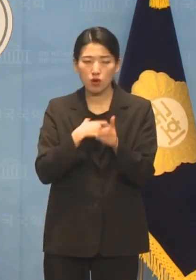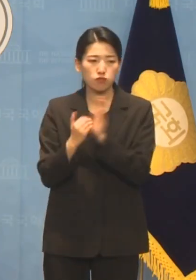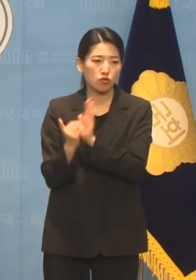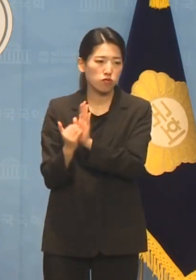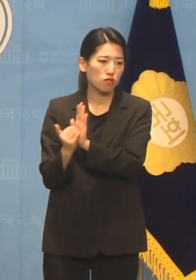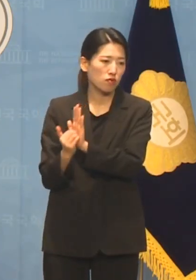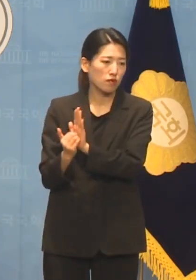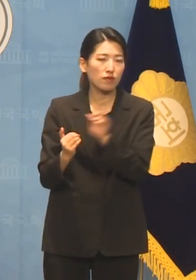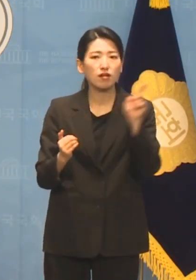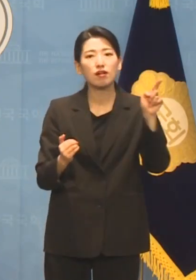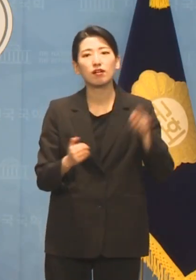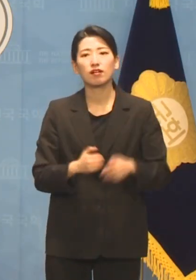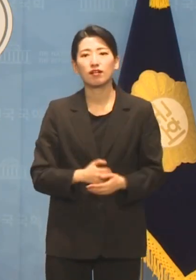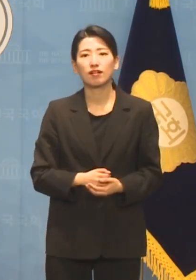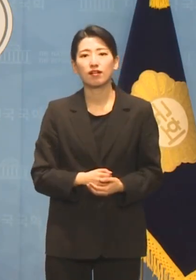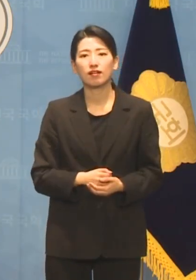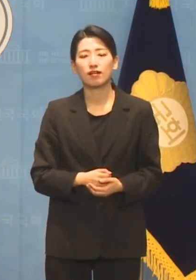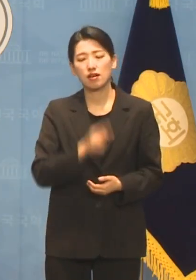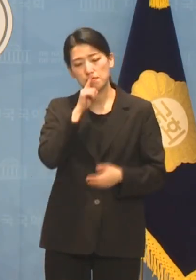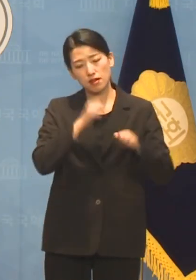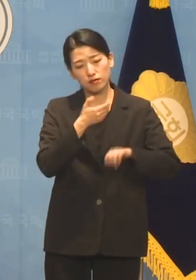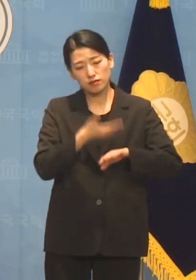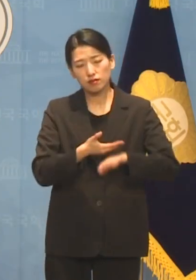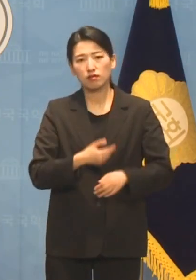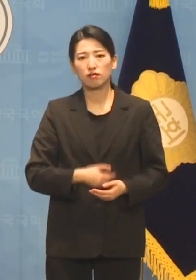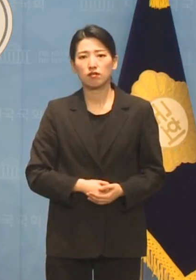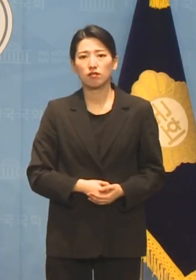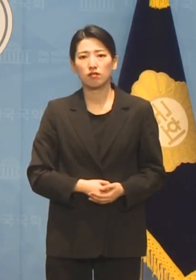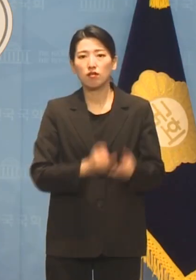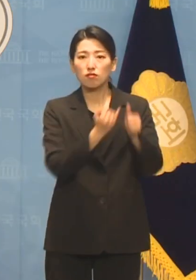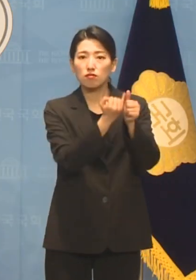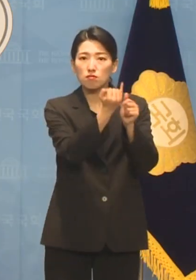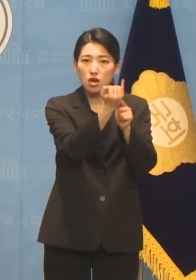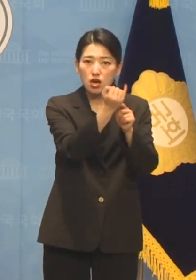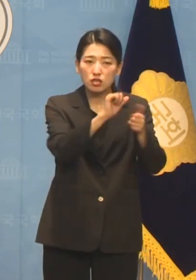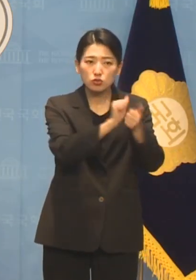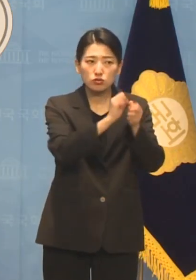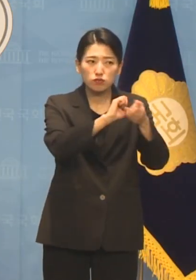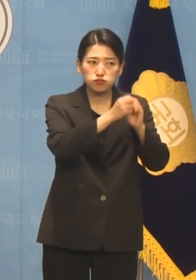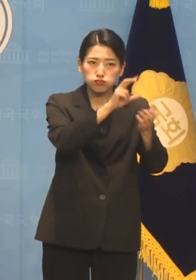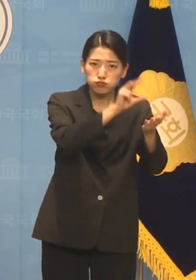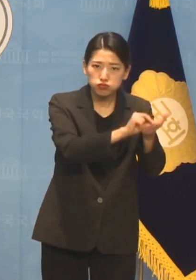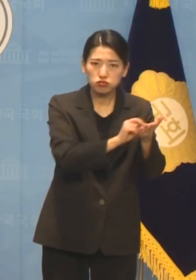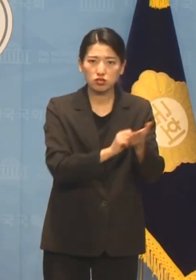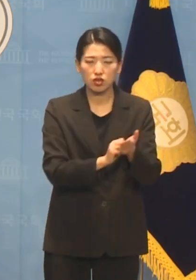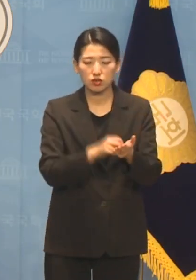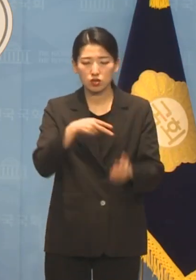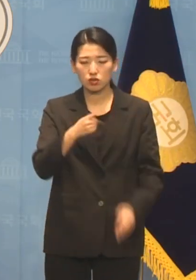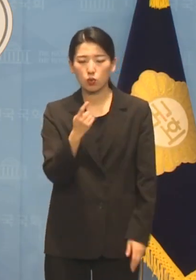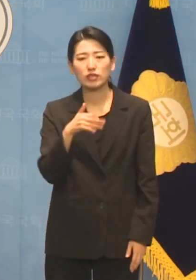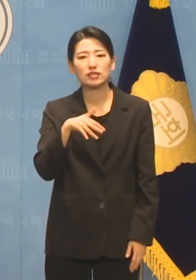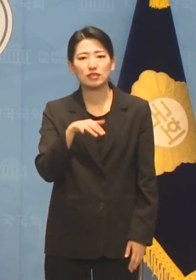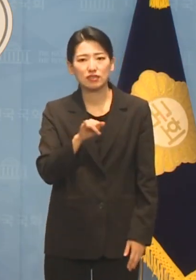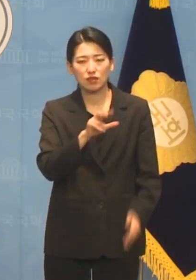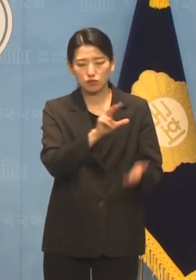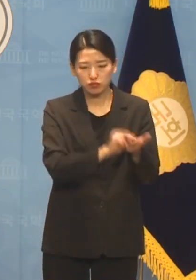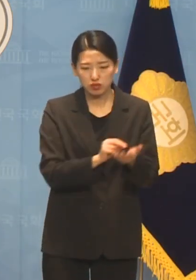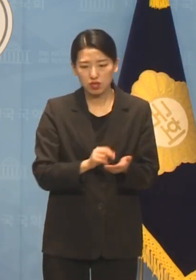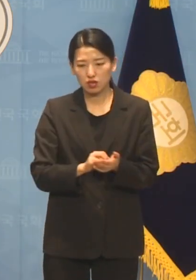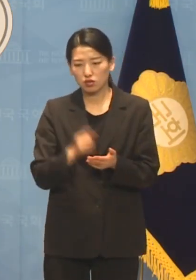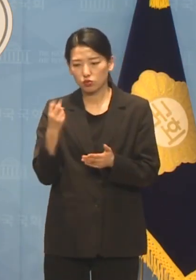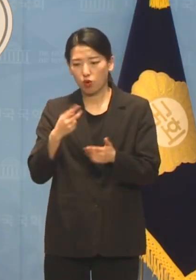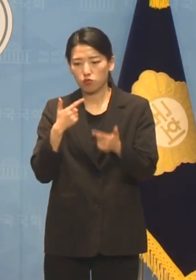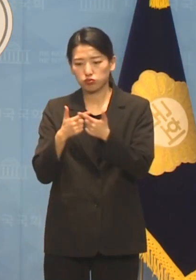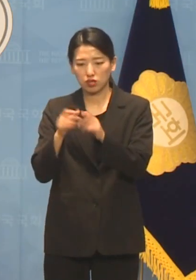있습니다. 김건희 여사 주가 조작 및 도이치모터스 사건, 50억 클럽 및 부산저축은행 부실 수사 등